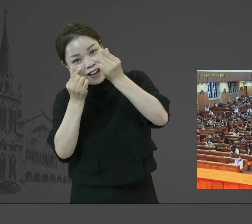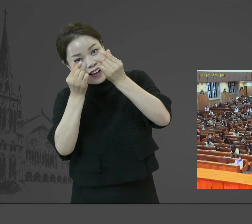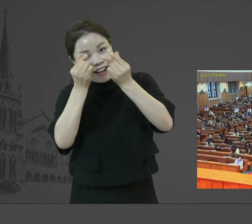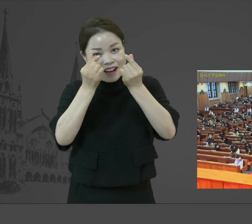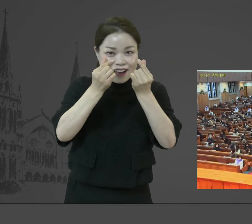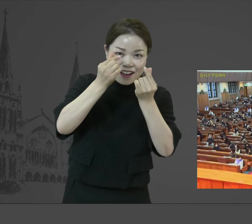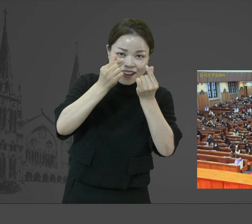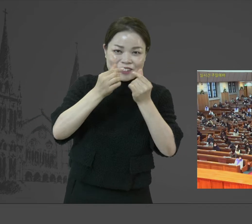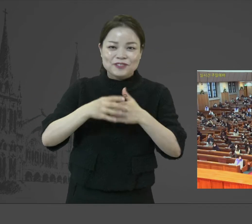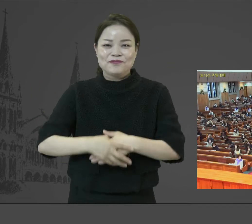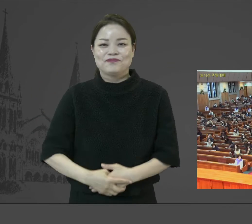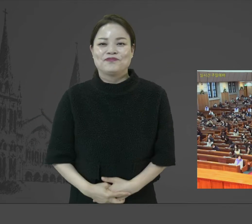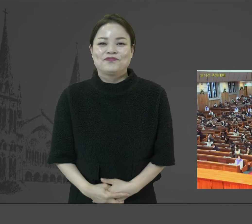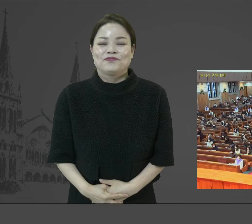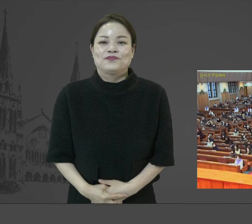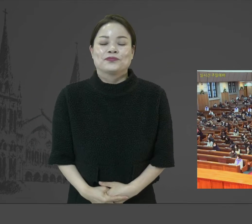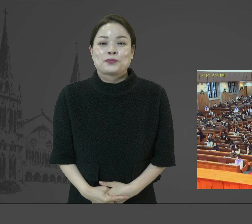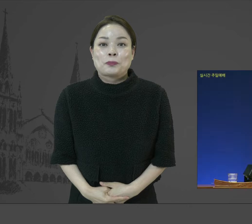축복합니다. 사랑합니다.